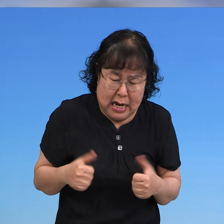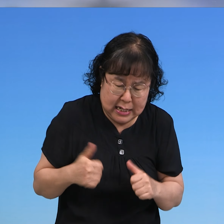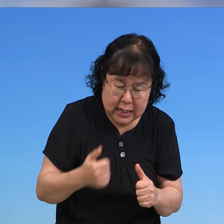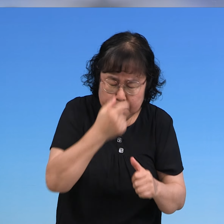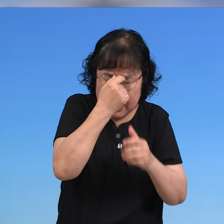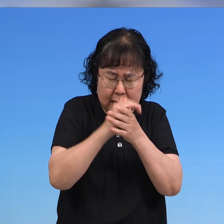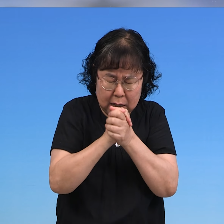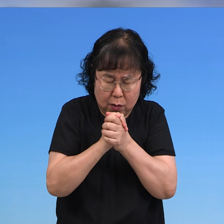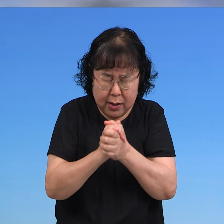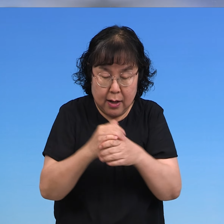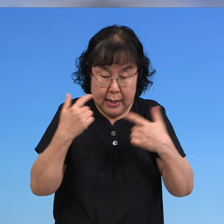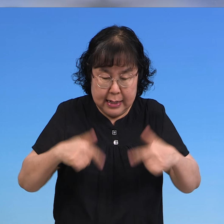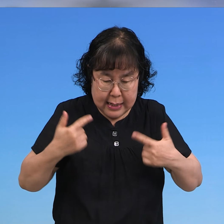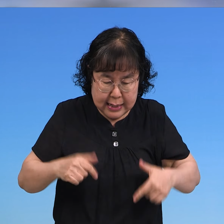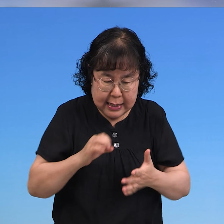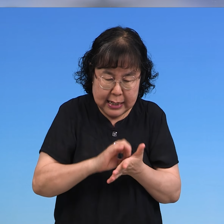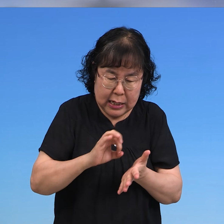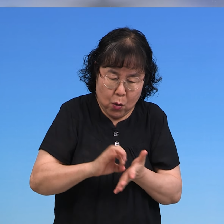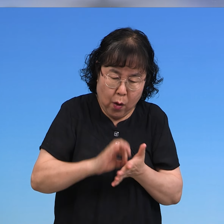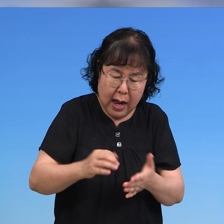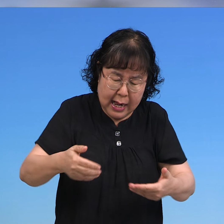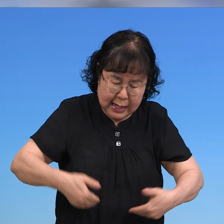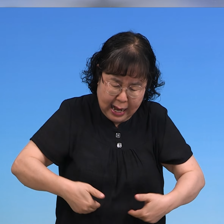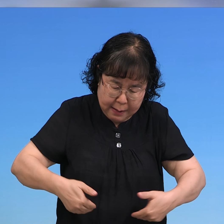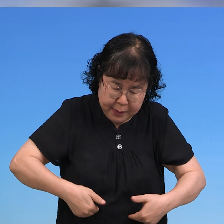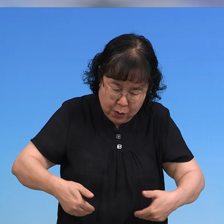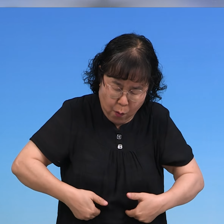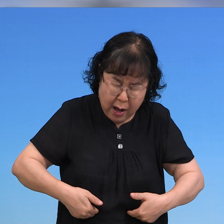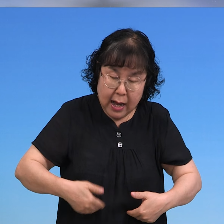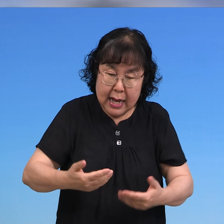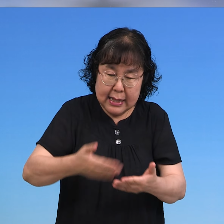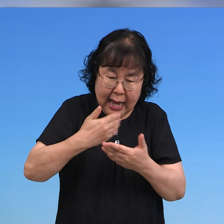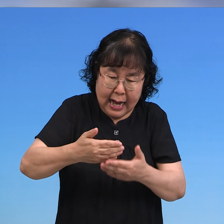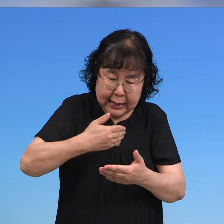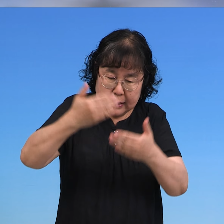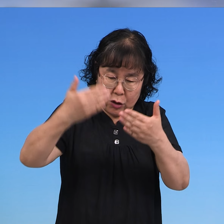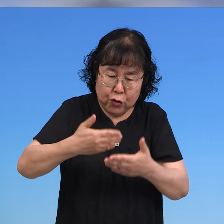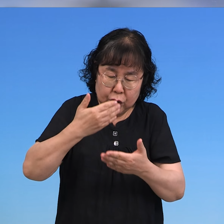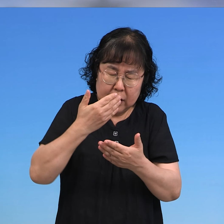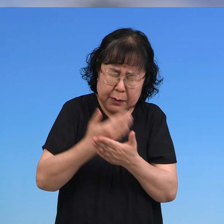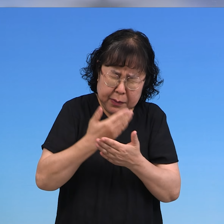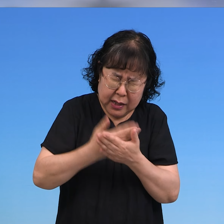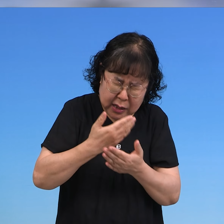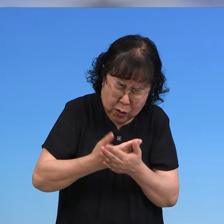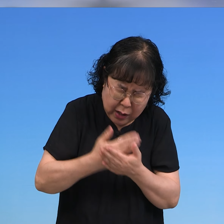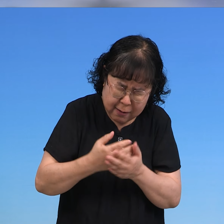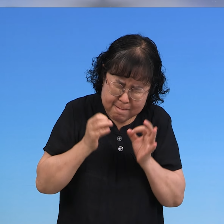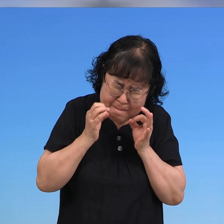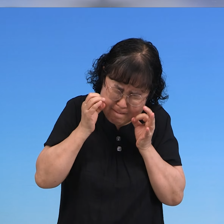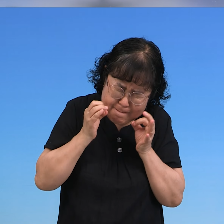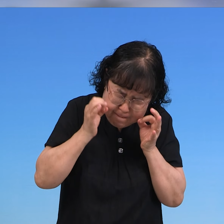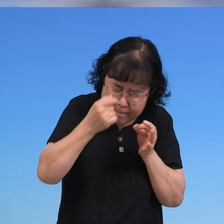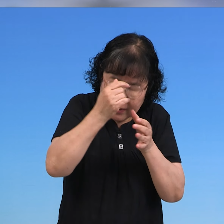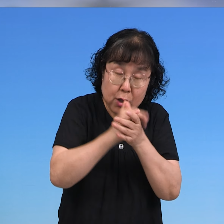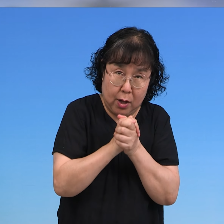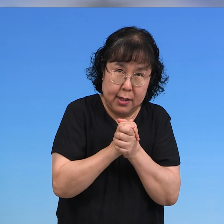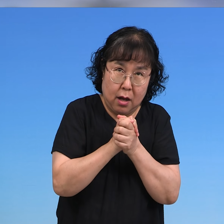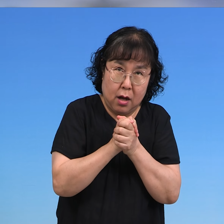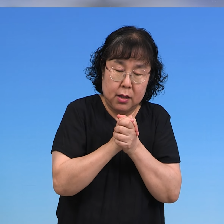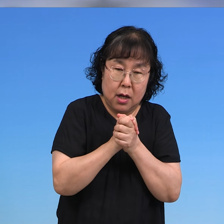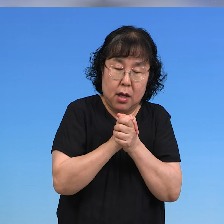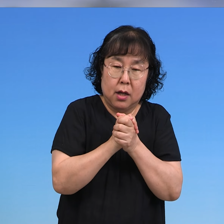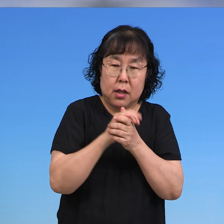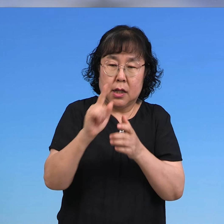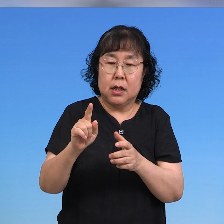주기도문을 가지고 일용할 양식을 주시기 원합니다. 일용할 양식을 주실 줄 믿습니다. 막 그렇게 간절히 기도했어요. 그리고는 이제 그날